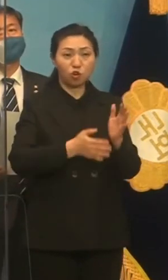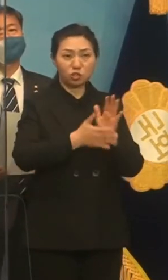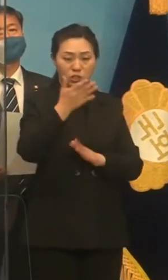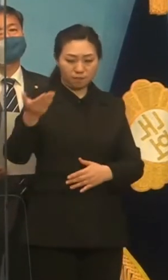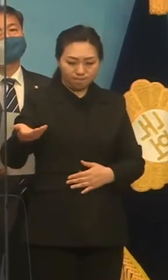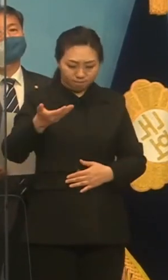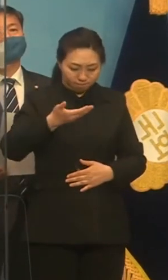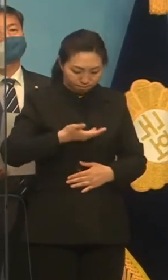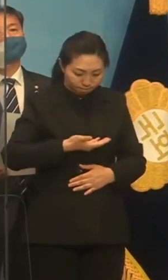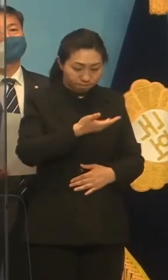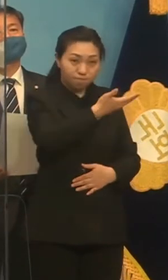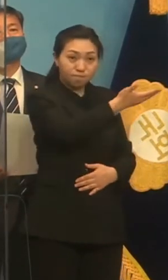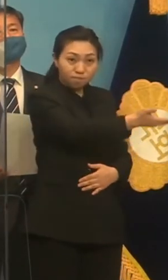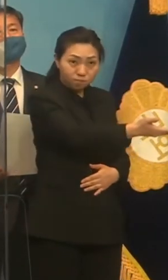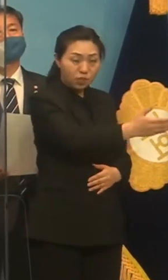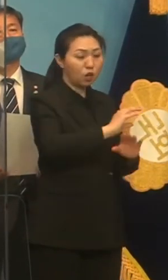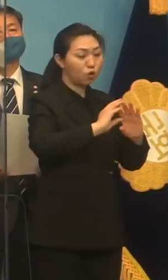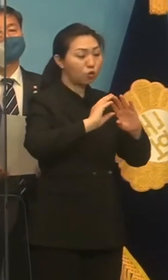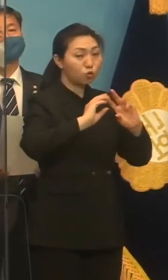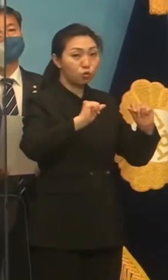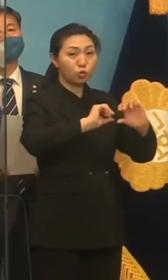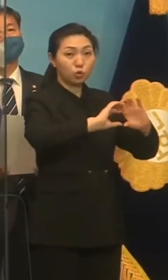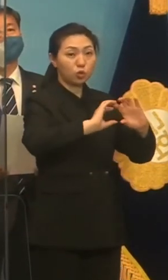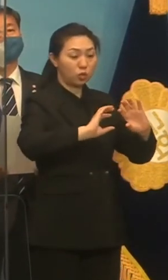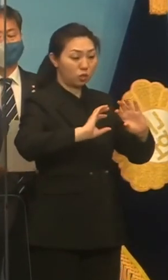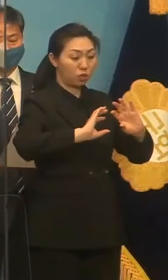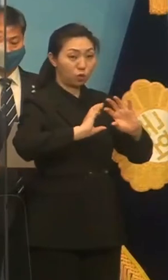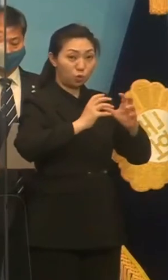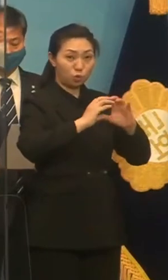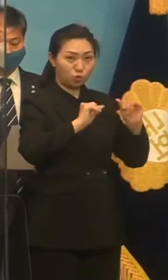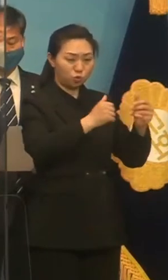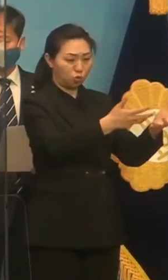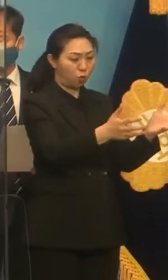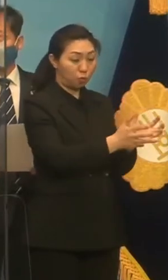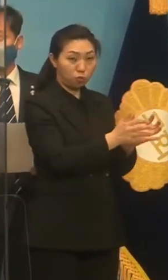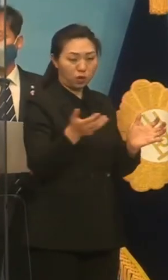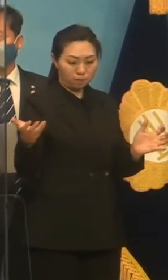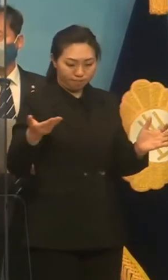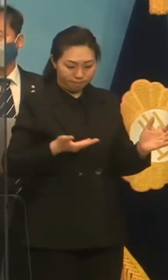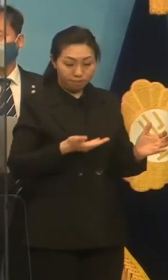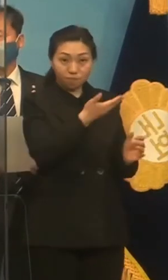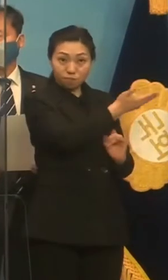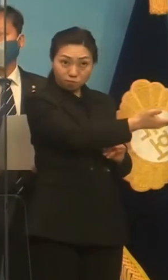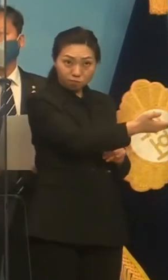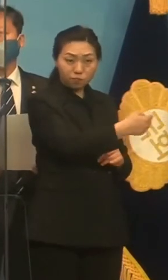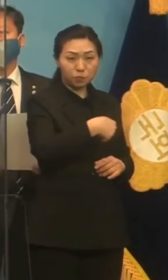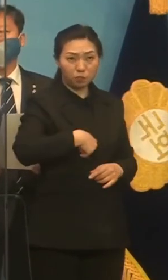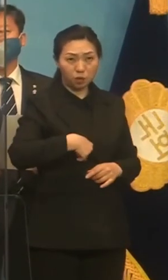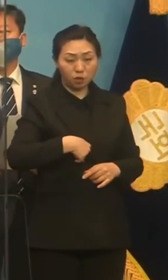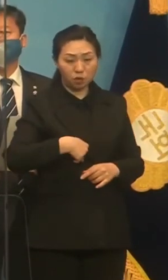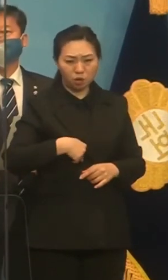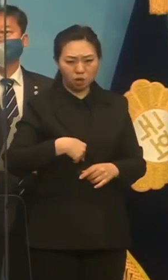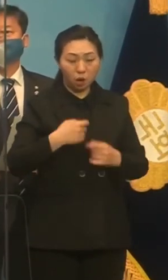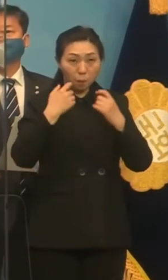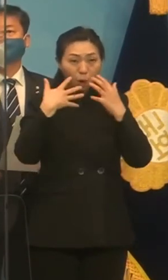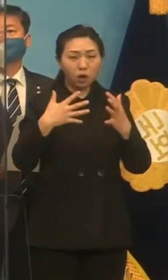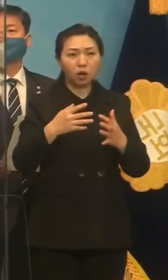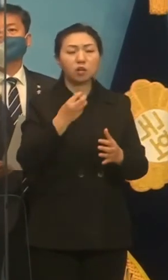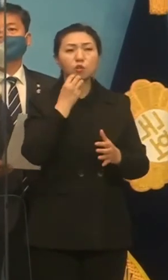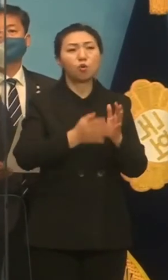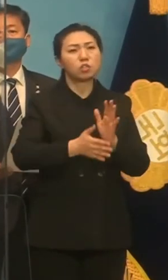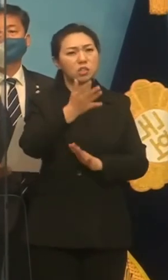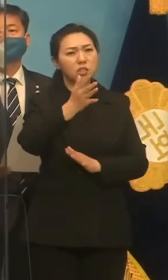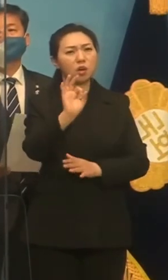경우 닻 서울시나 보존이 를 특별하게 명 이래 있는데 그것을 보고 얻지 않고 투표